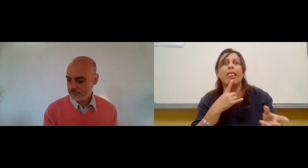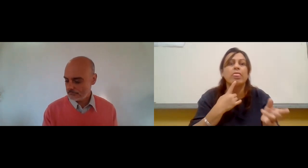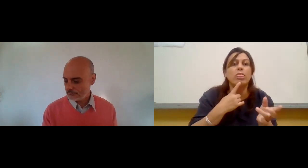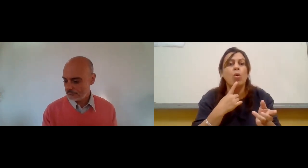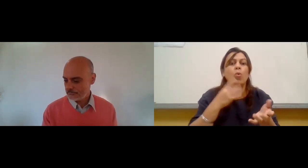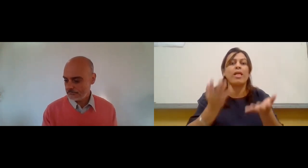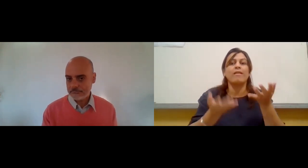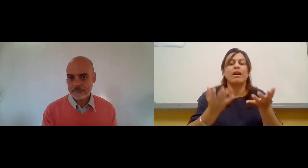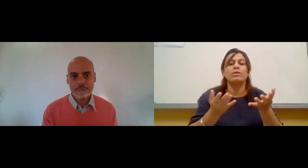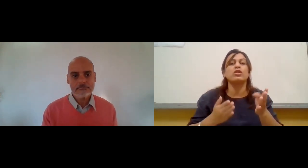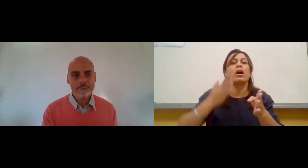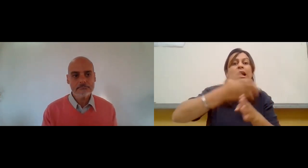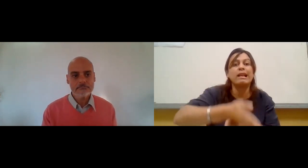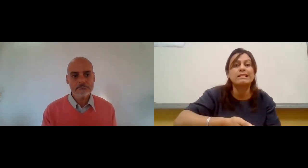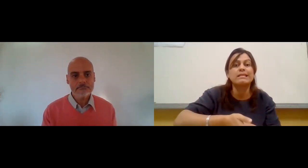pregunta que me gira en la cabeza.